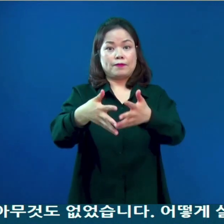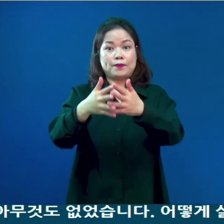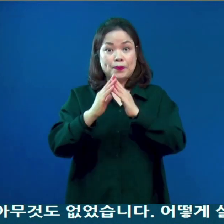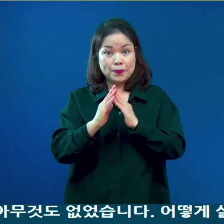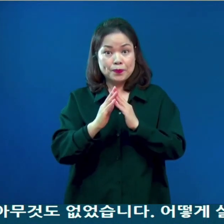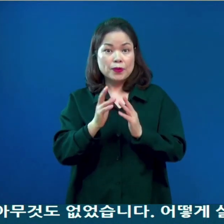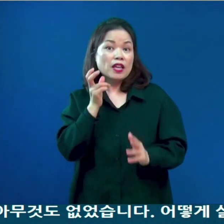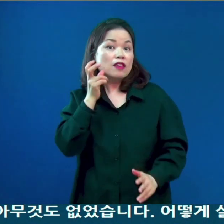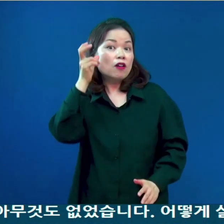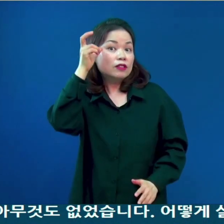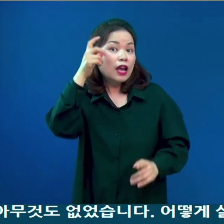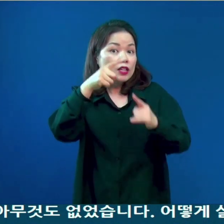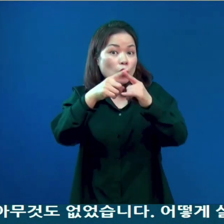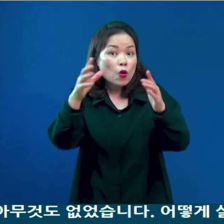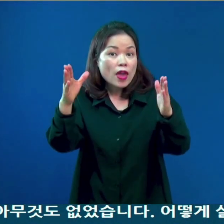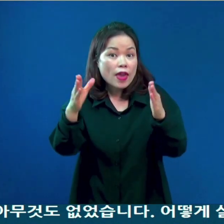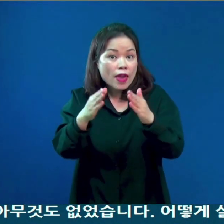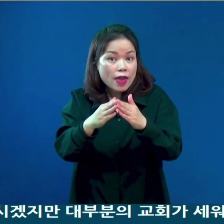영락교회